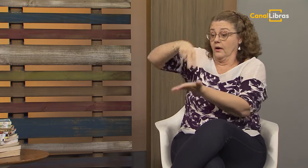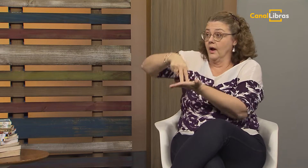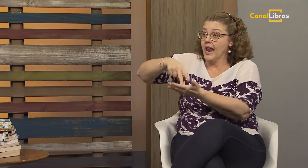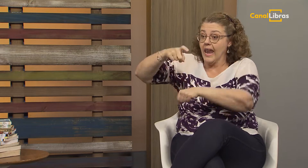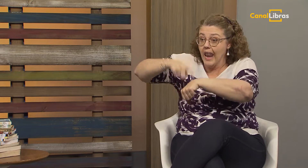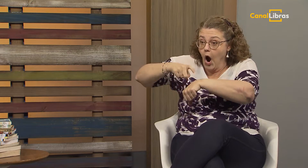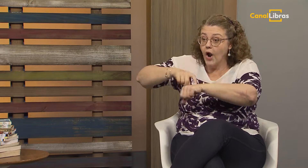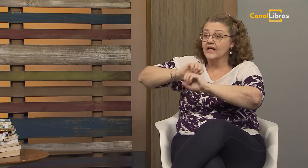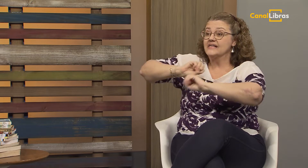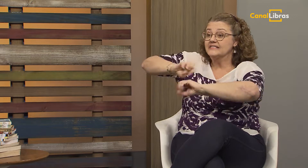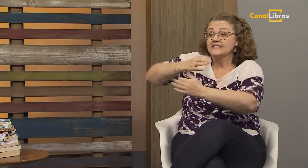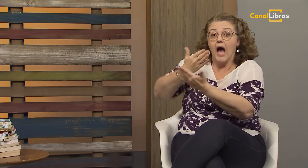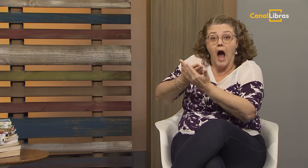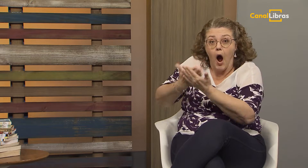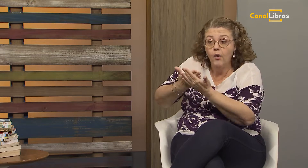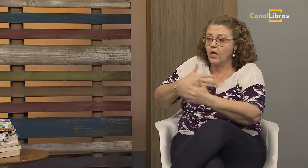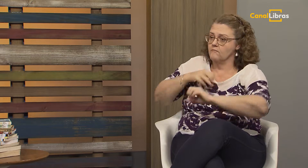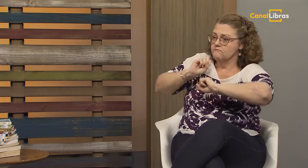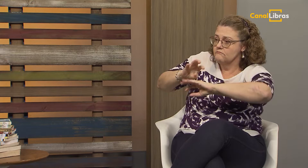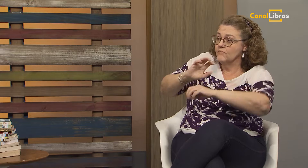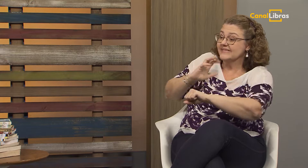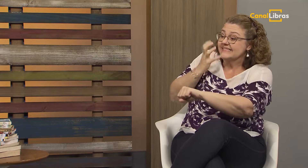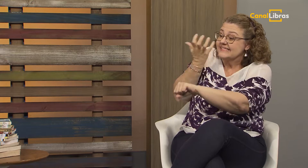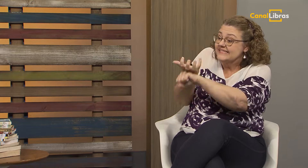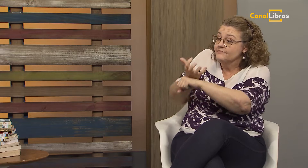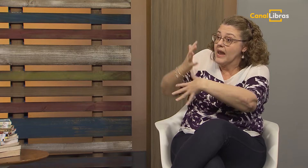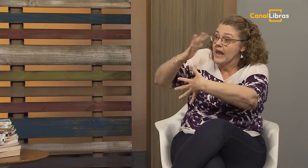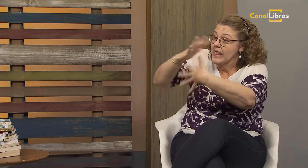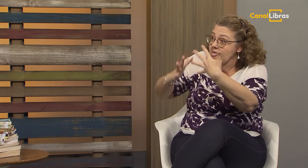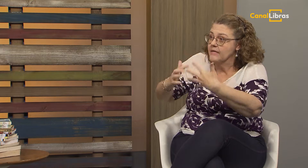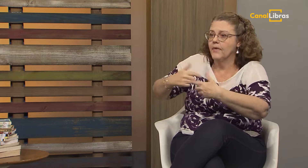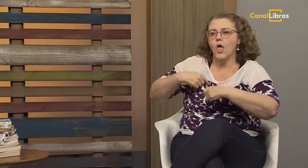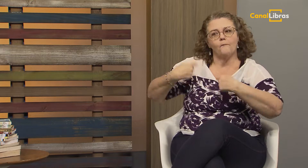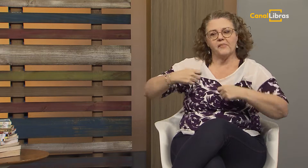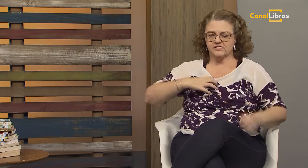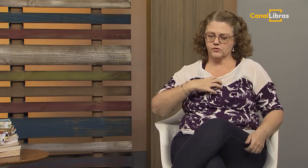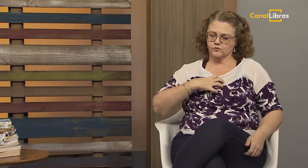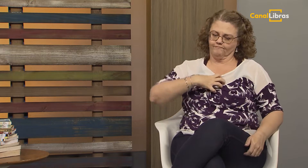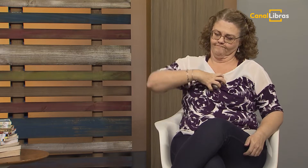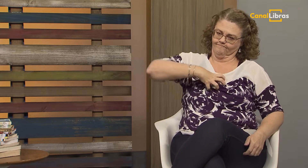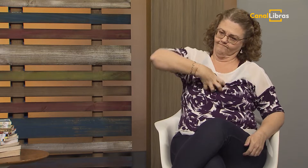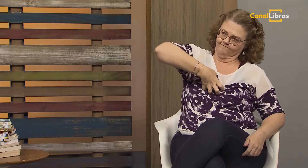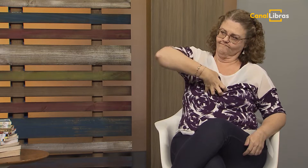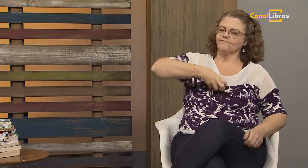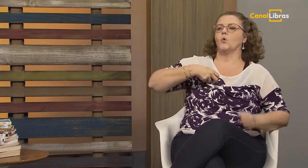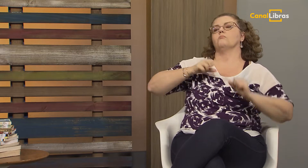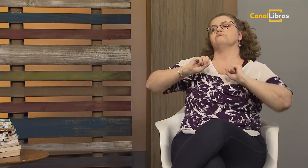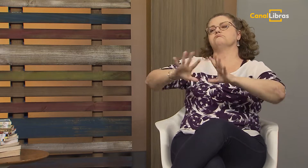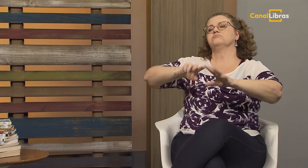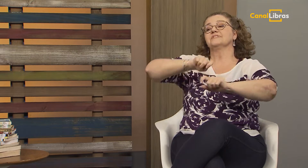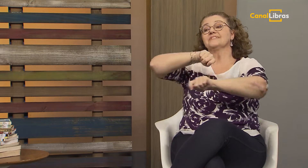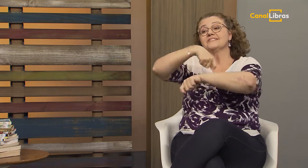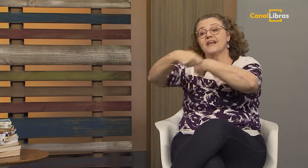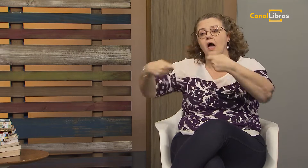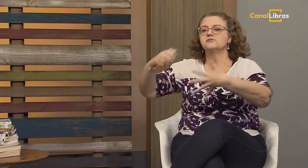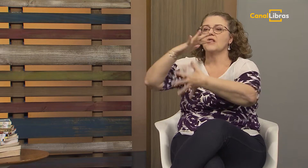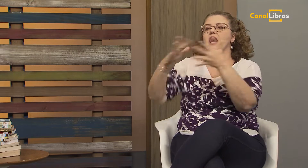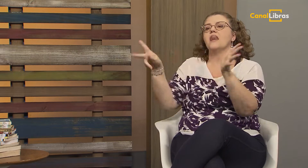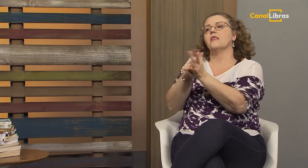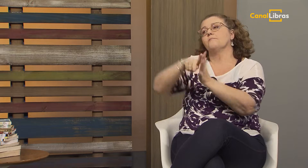na língua de sinais de outros países. Mas no contexto de ensino, em sala de aula, no ensino da Libras, eu preciso adequar meu discurso para esse contexto de ensino da